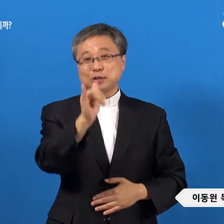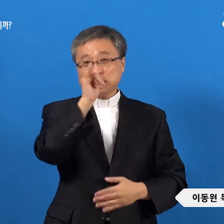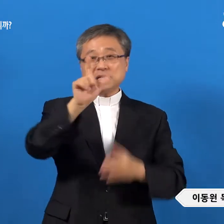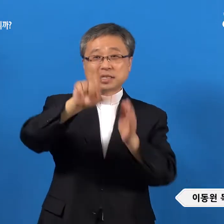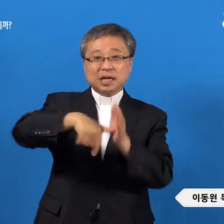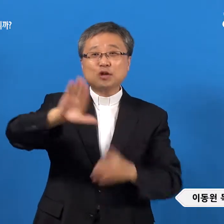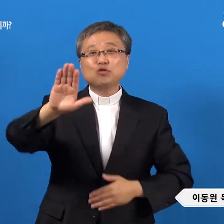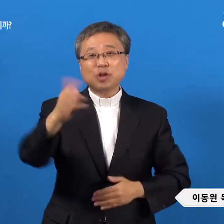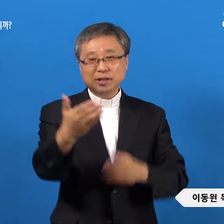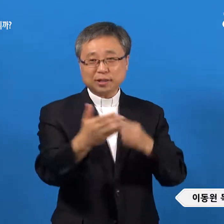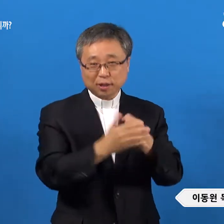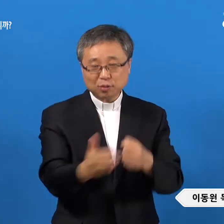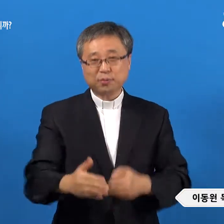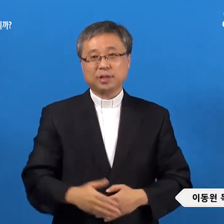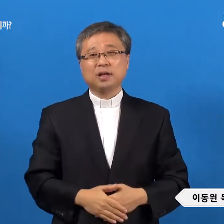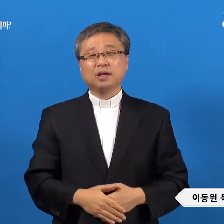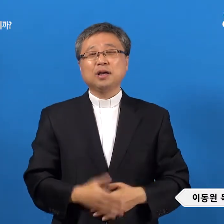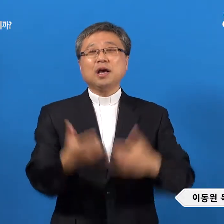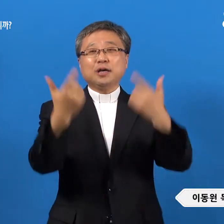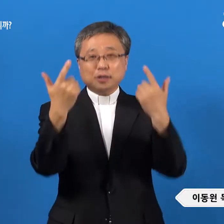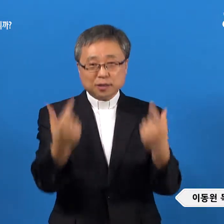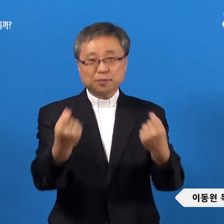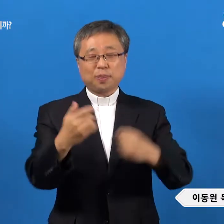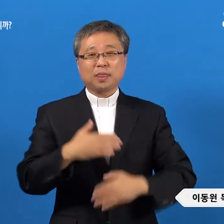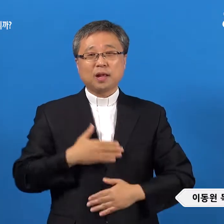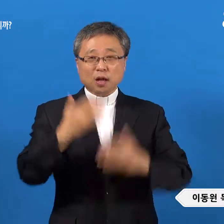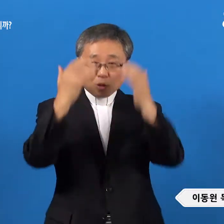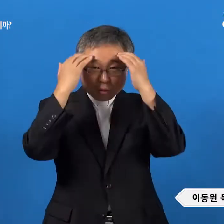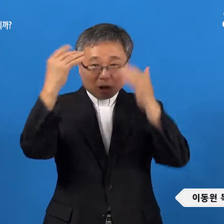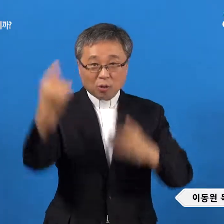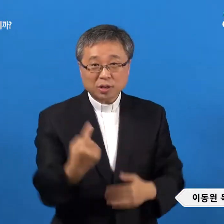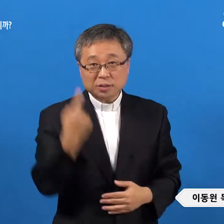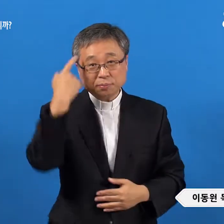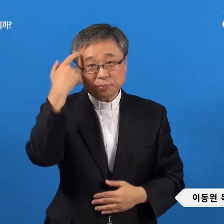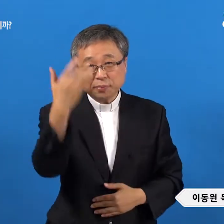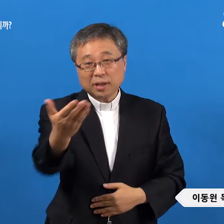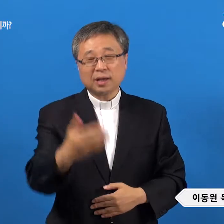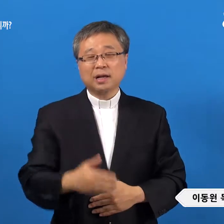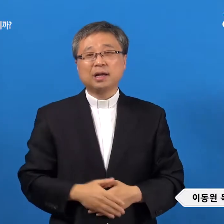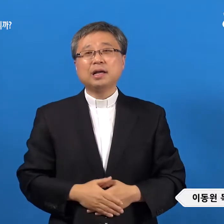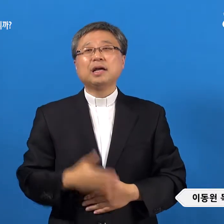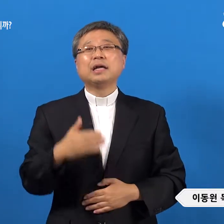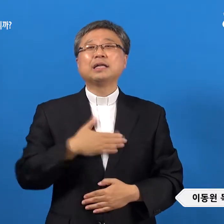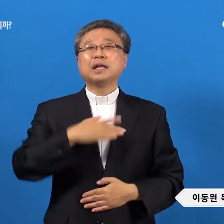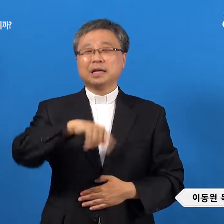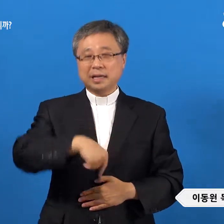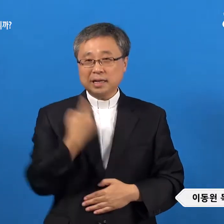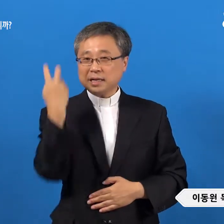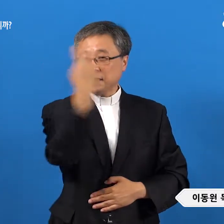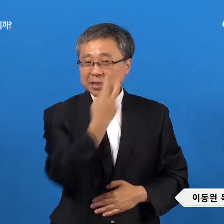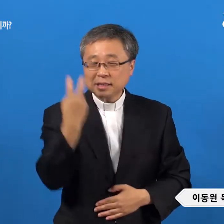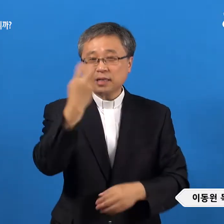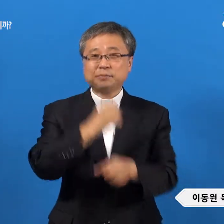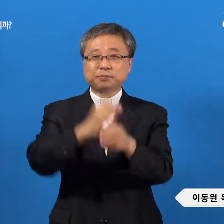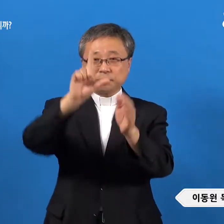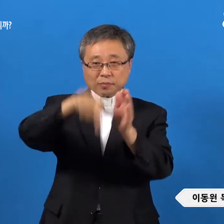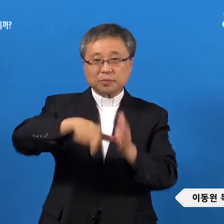시간이 되기 때문에 그렇습니다. 고난이 왔습니까? 나 자신을 성찰할 시간이 되었음을